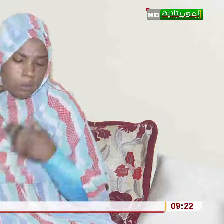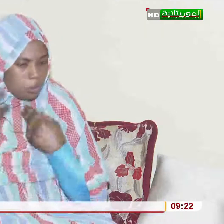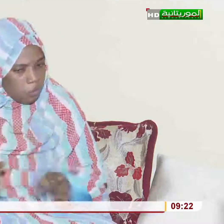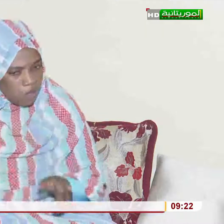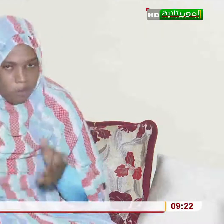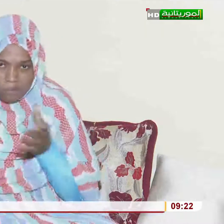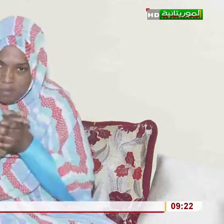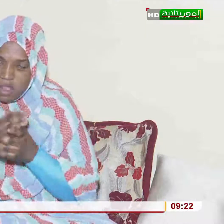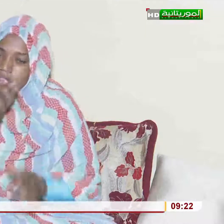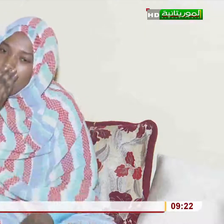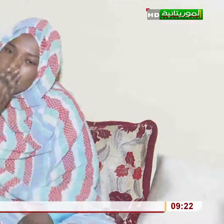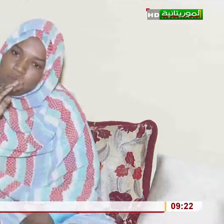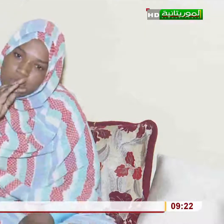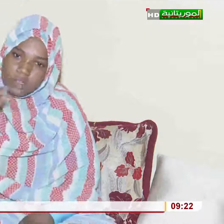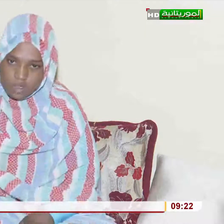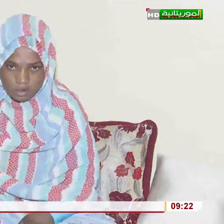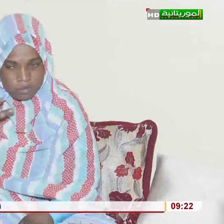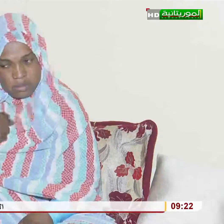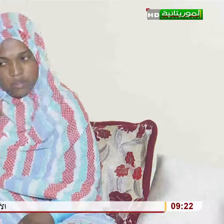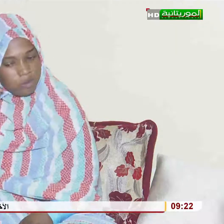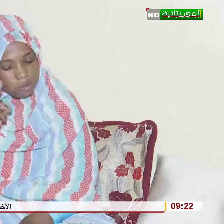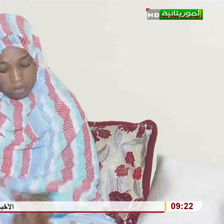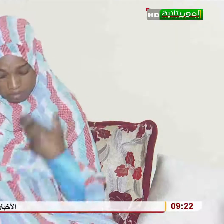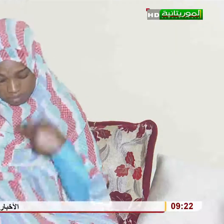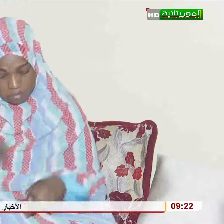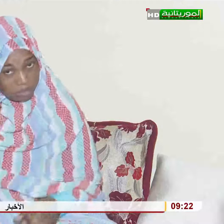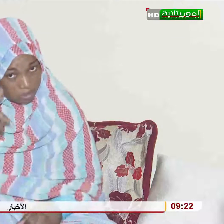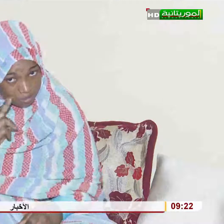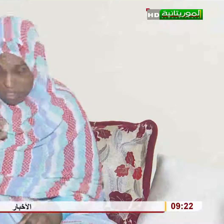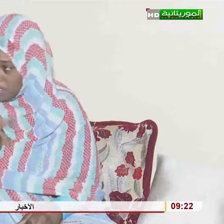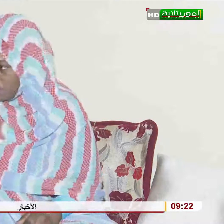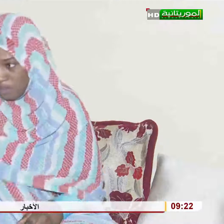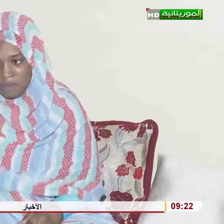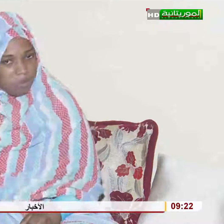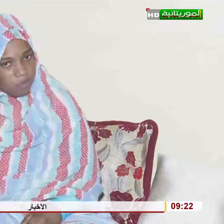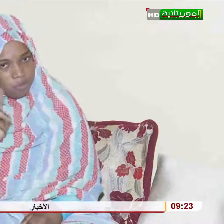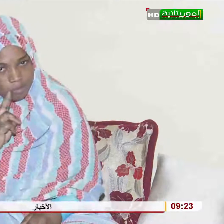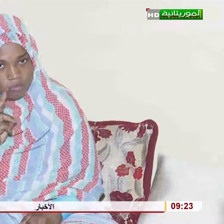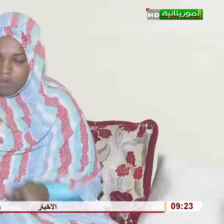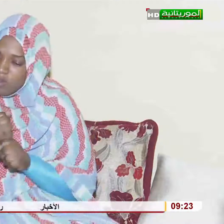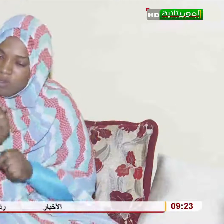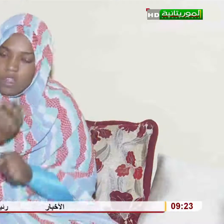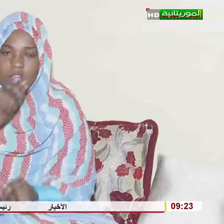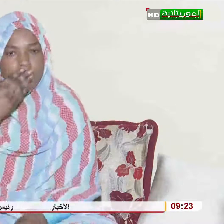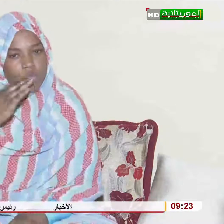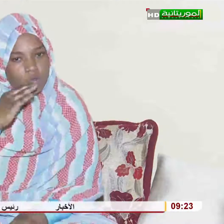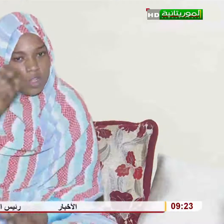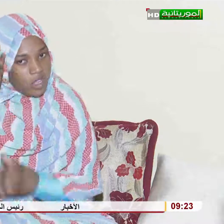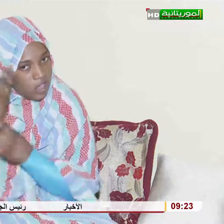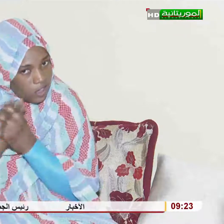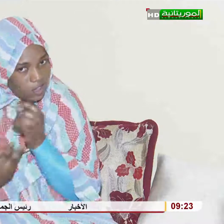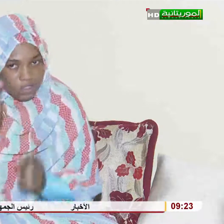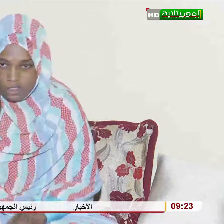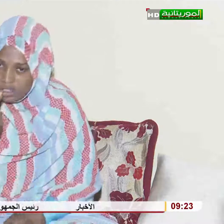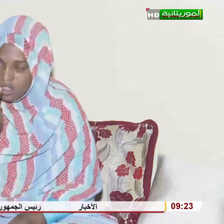مصطفى، أصم هو الآخر، وأنجبنا طفلين سامعين ولله الحمد. أجيد تجميل